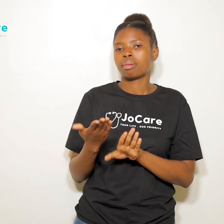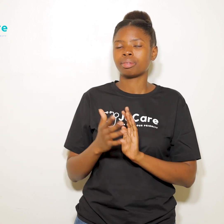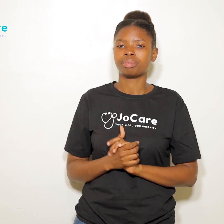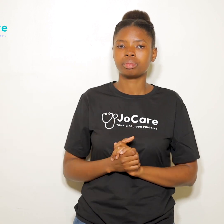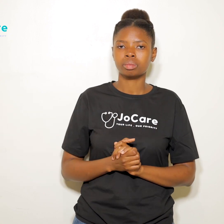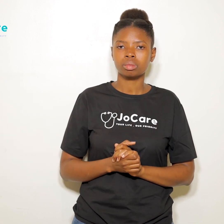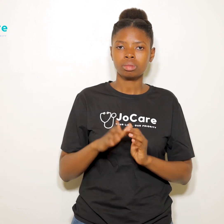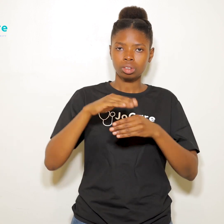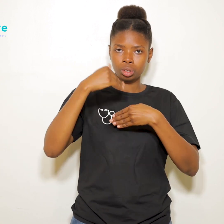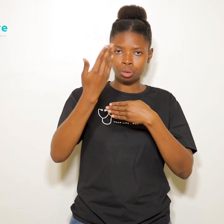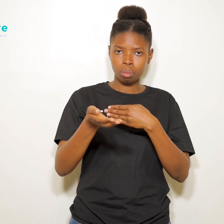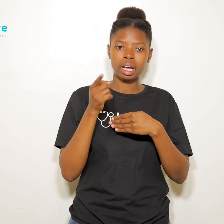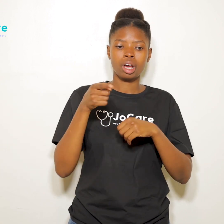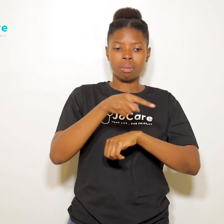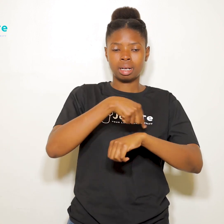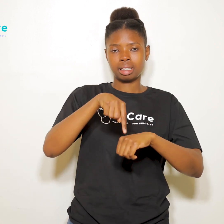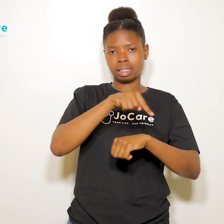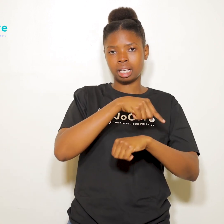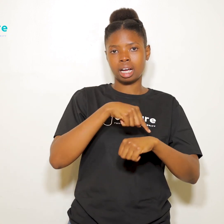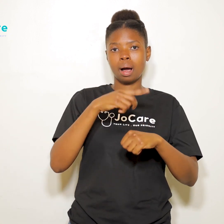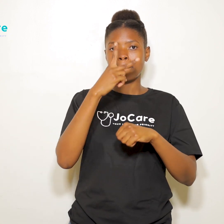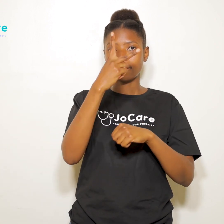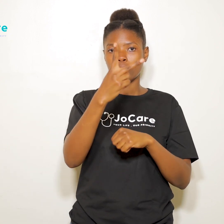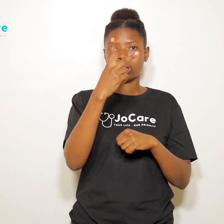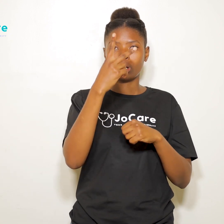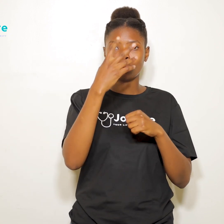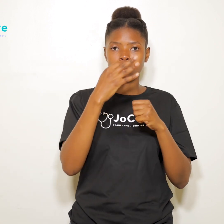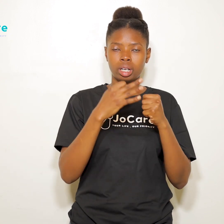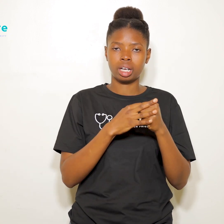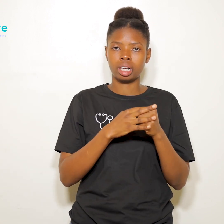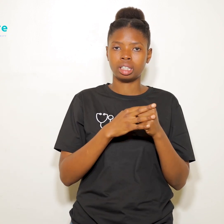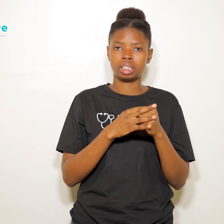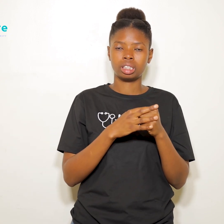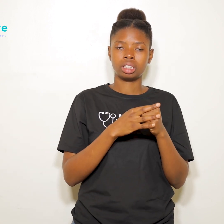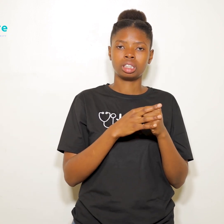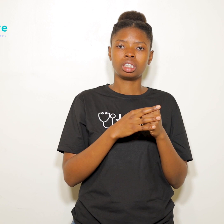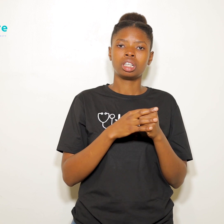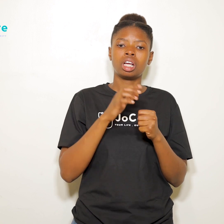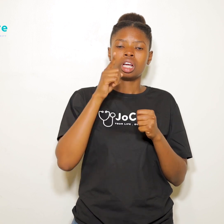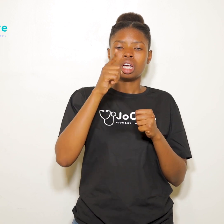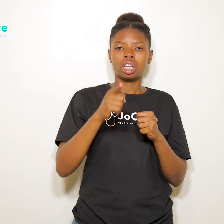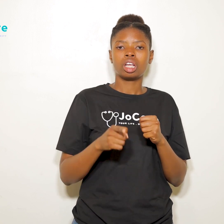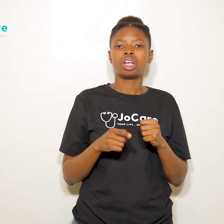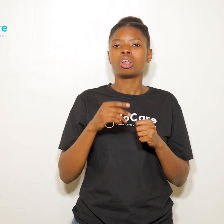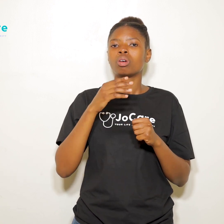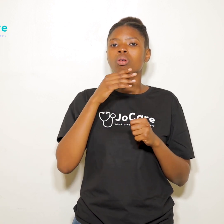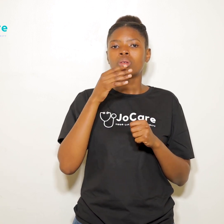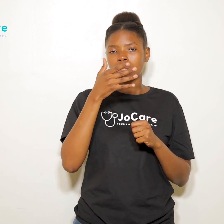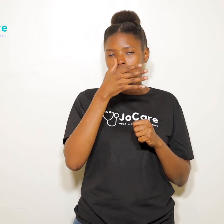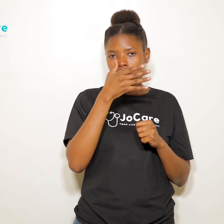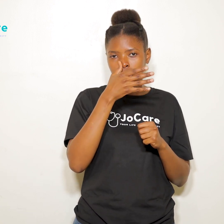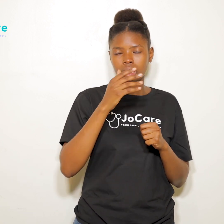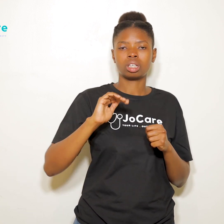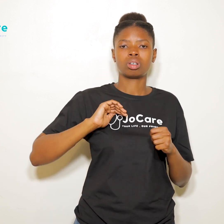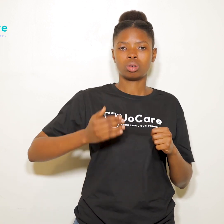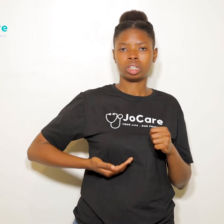Nyuma yaho ya masaha 28 iyo ntangangore ibishobora gupfa, gutakaza ubuzima.